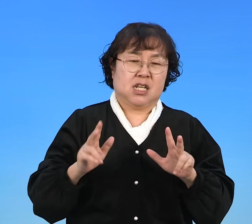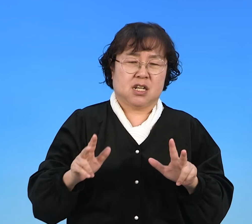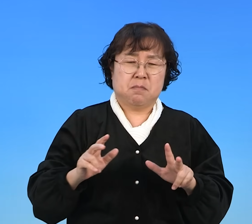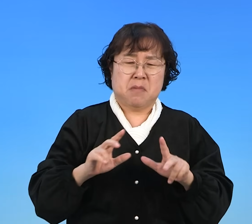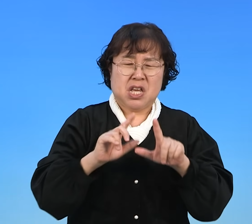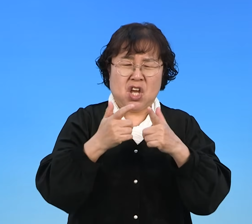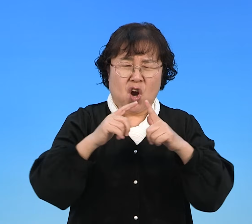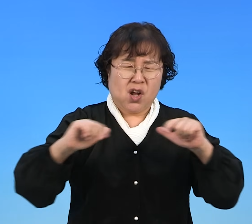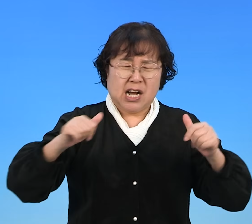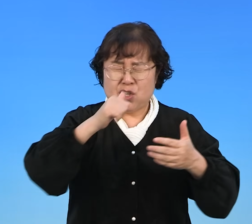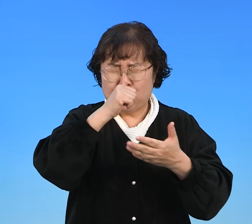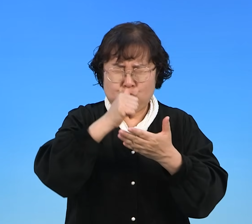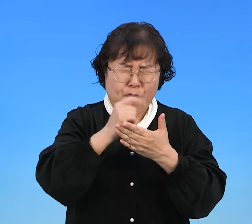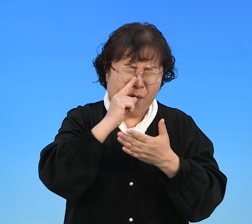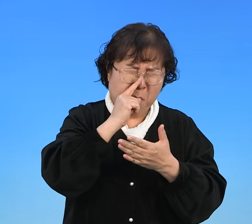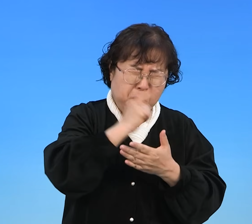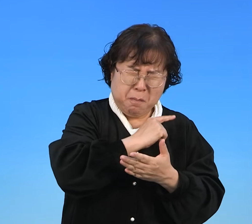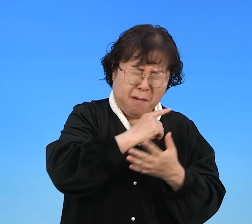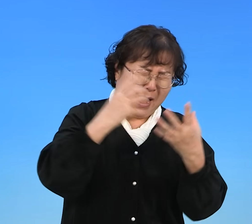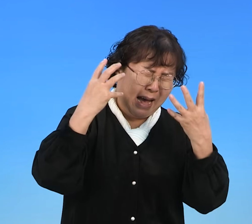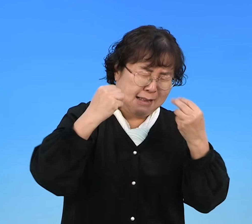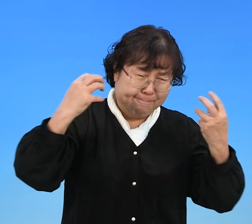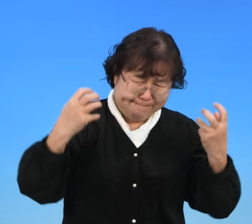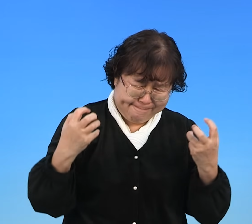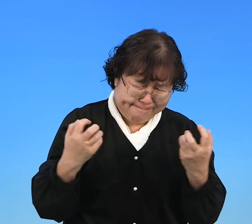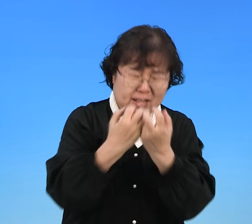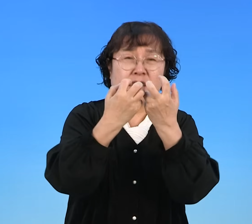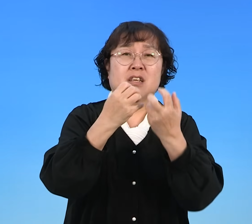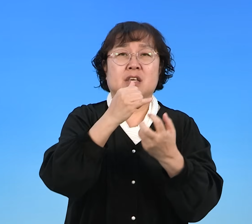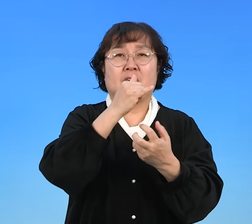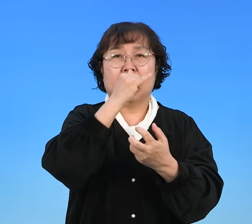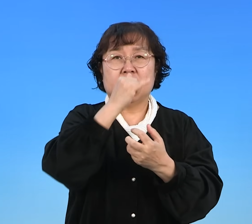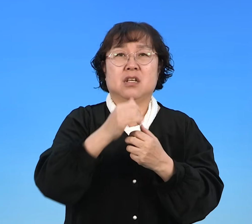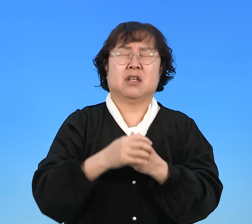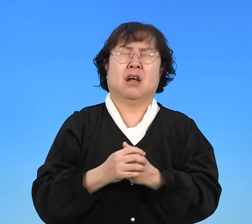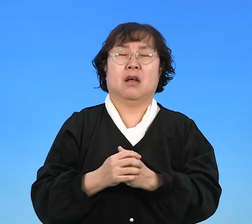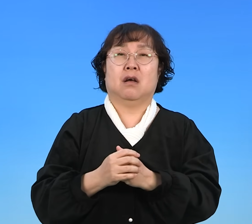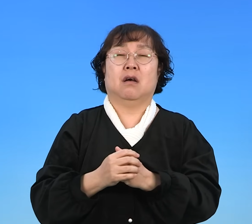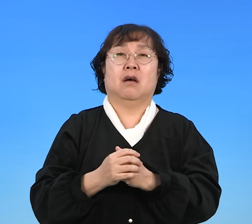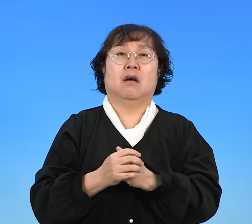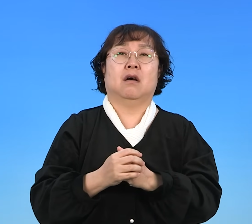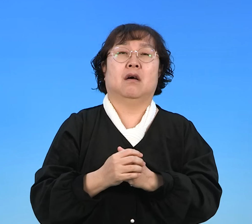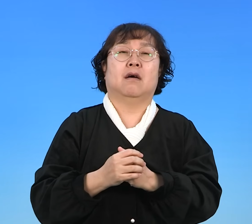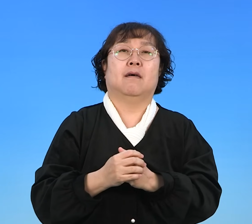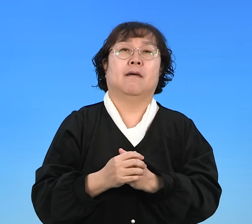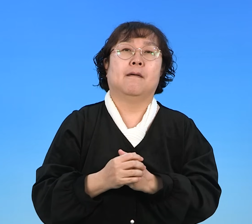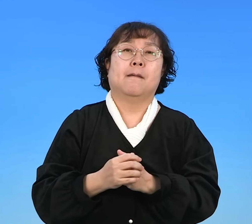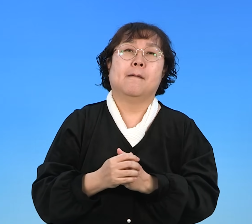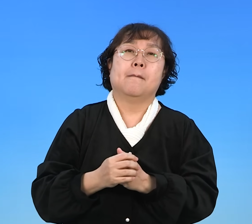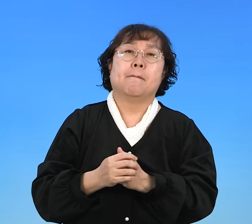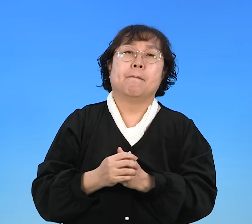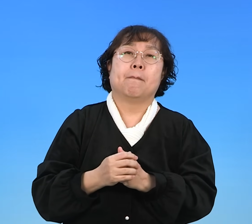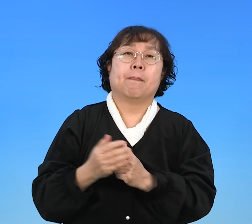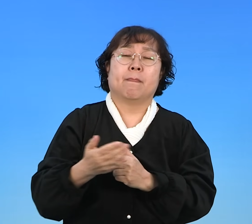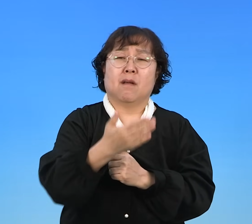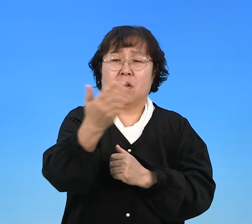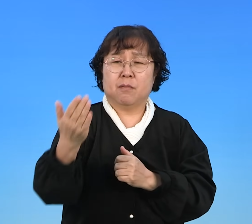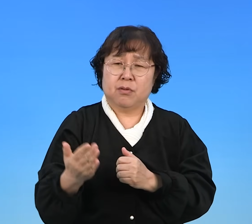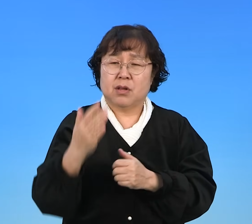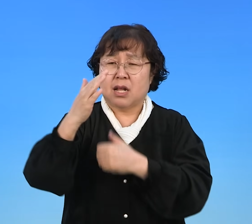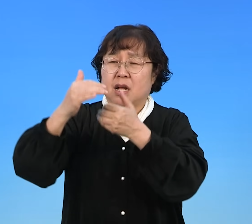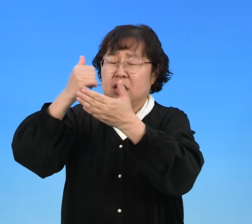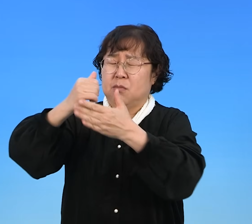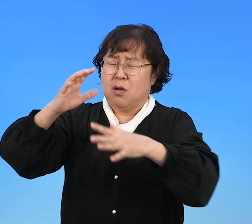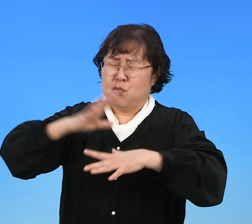상상을 초월합니다. 교회 안에 말로 다 할 수 없는 일들이 일어날 거라고 많은 분들이 이야기를 합니다. 여러분,